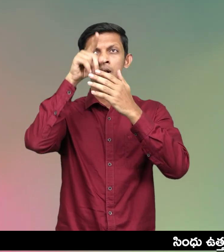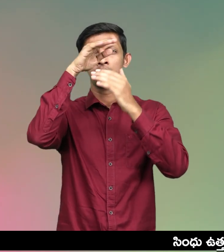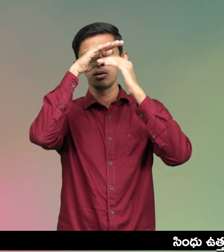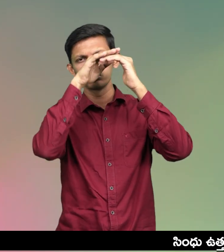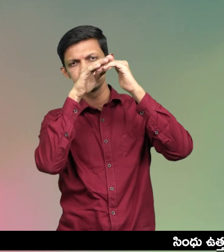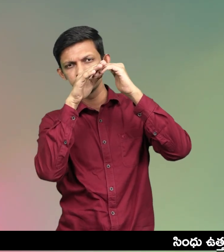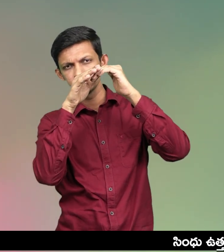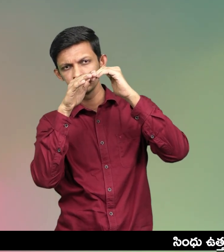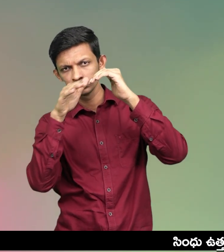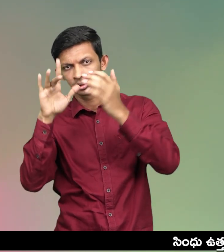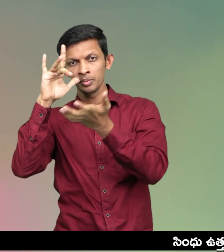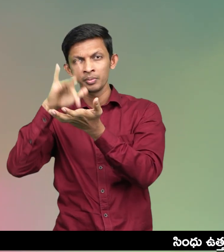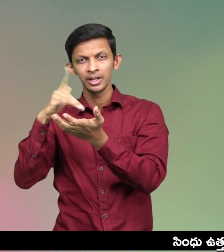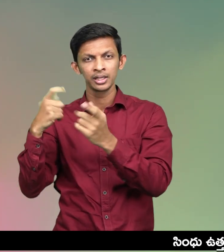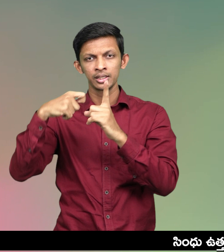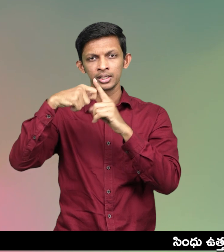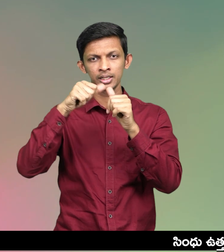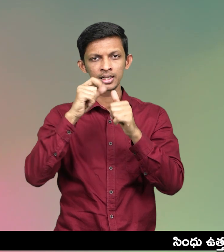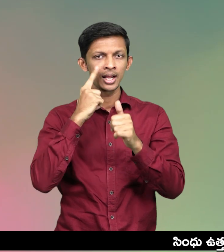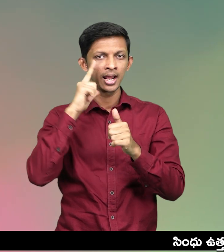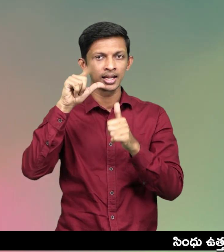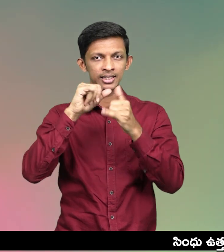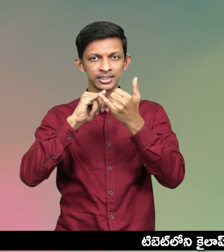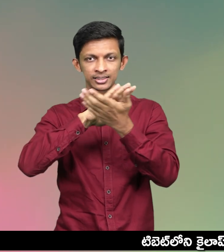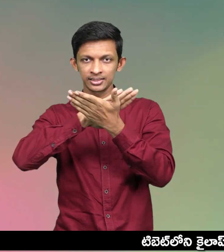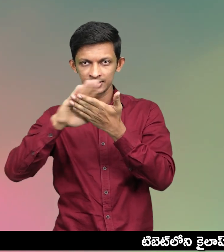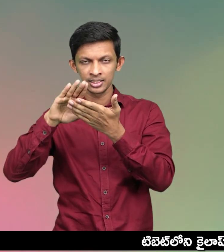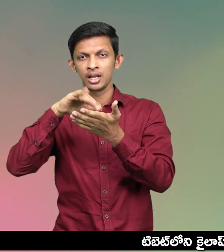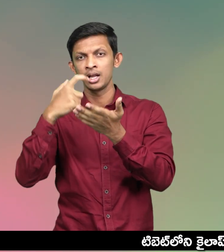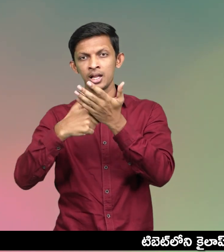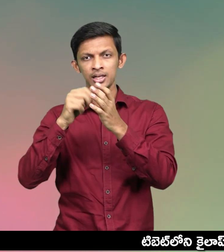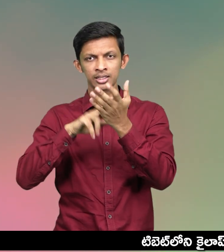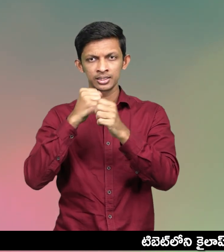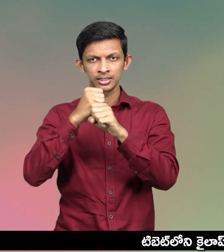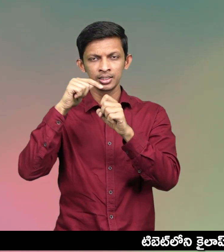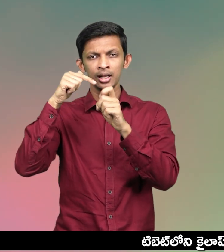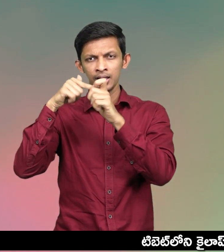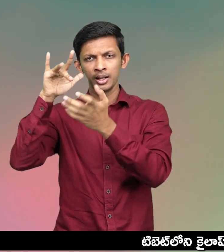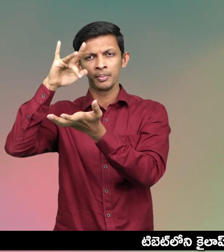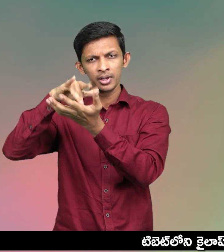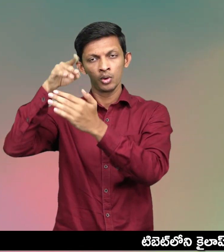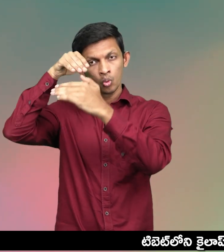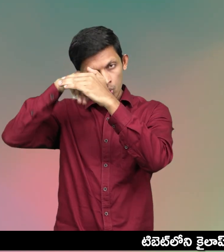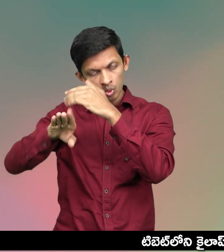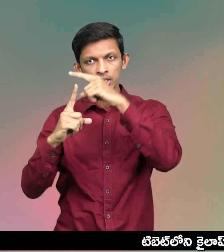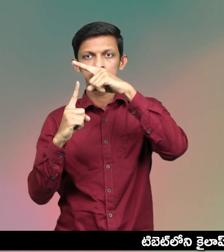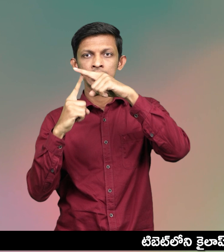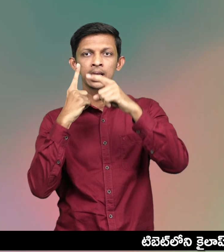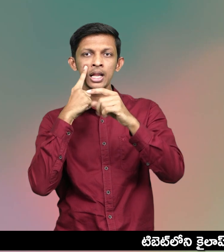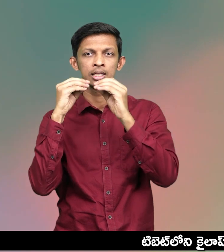సింధు ఉత్తరవాలులలో ఉద్భవించింది. టిబెట్లోని కైలాష్ శ్రేణి మానస సరోవర్ సరస్సు